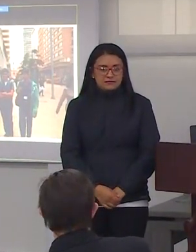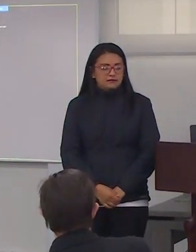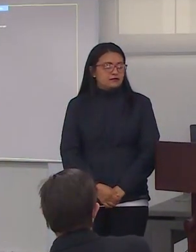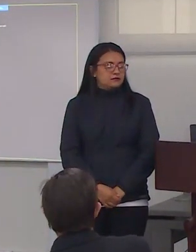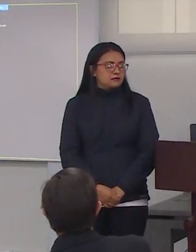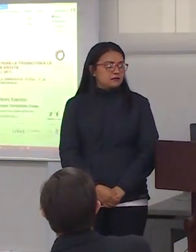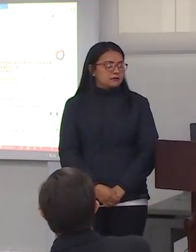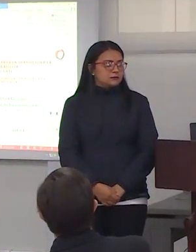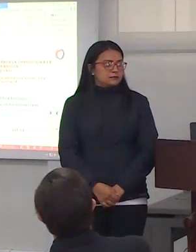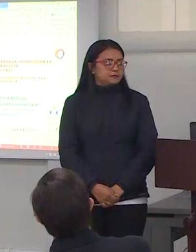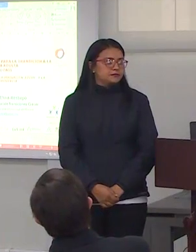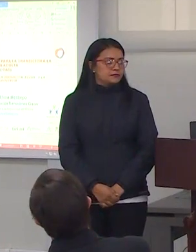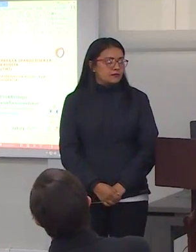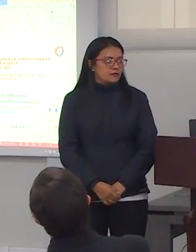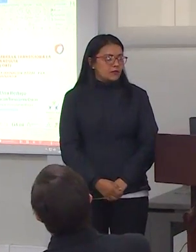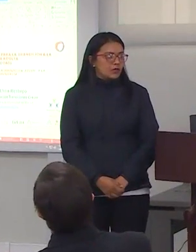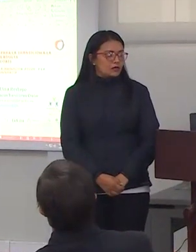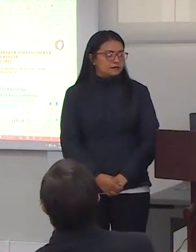Muy bien.